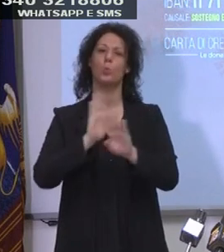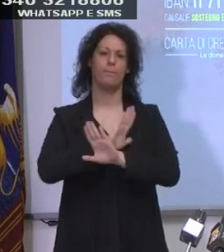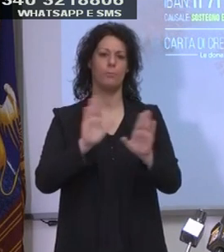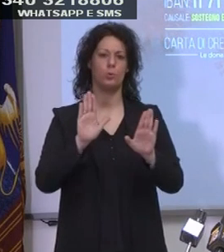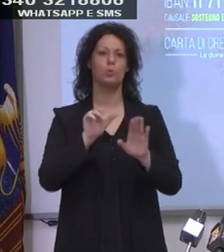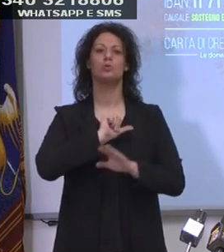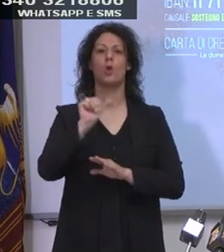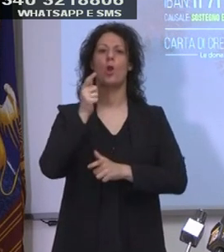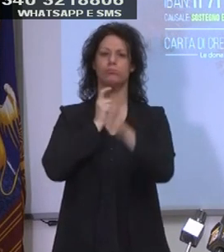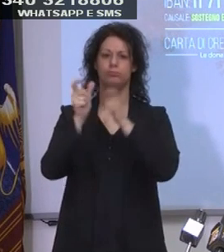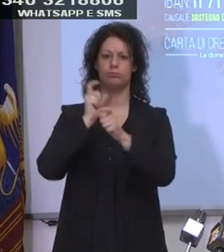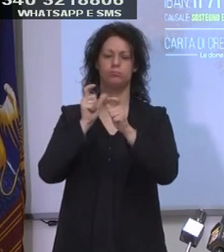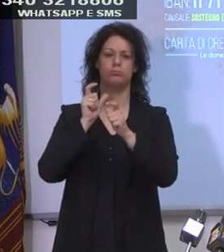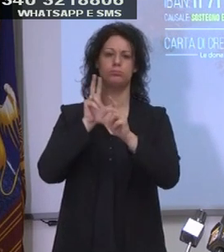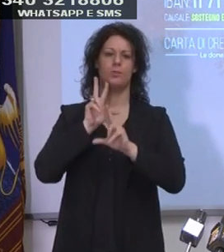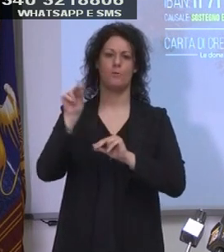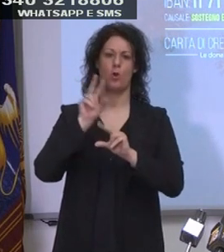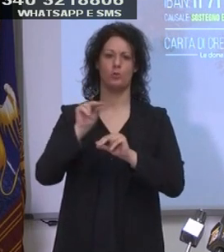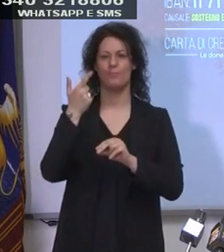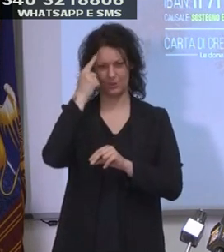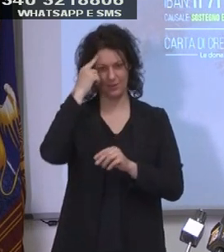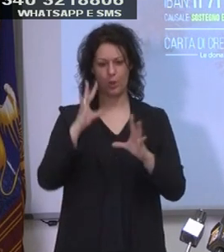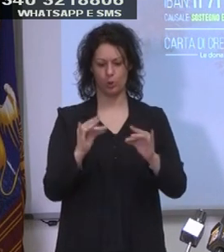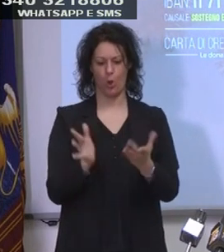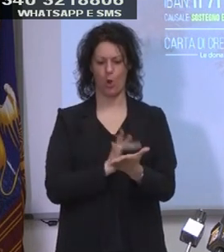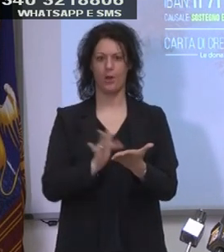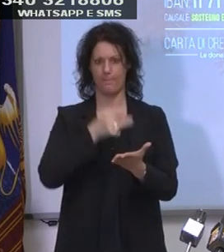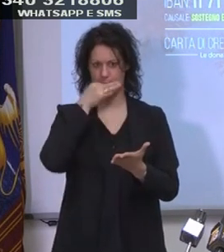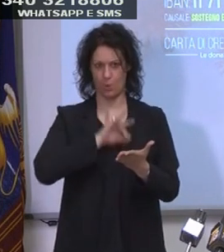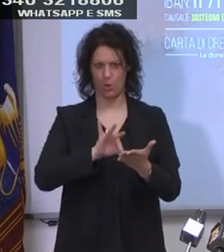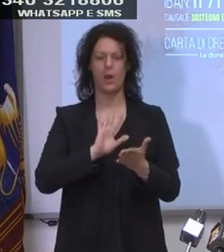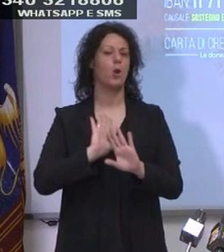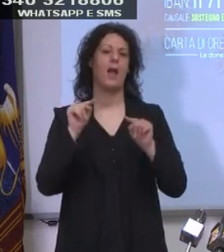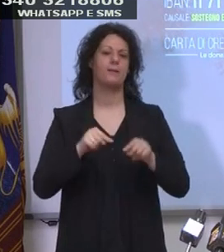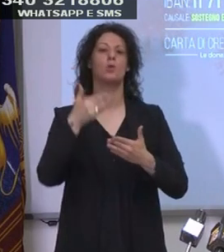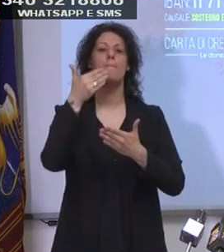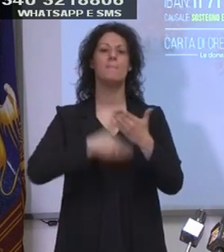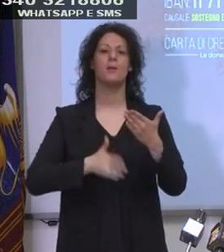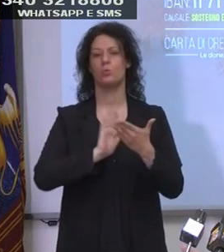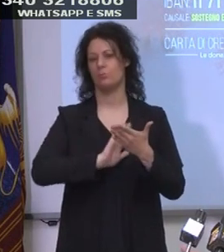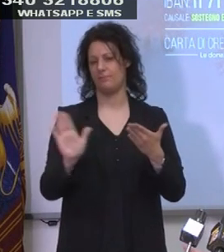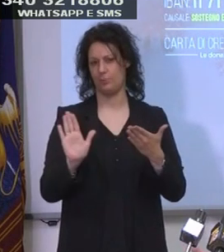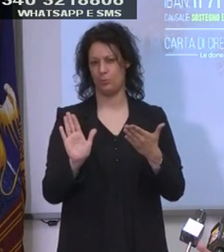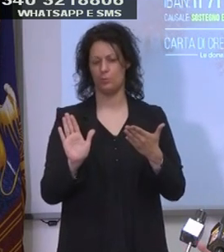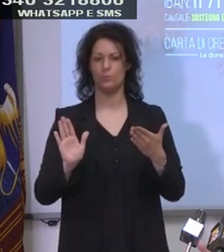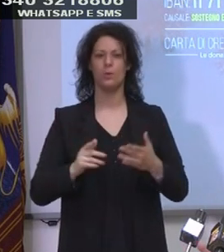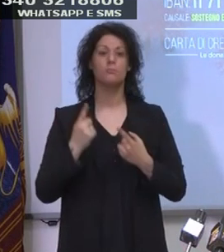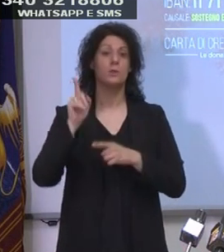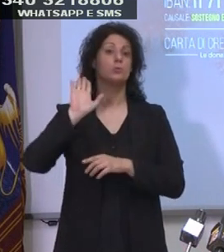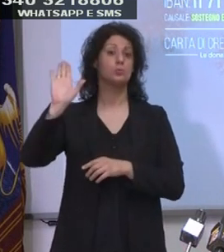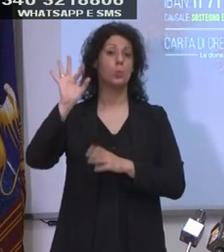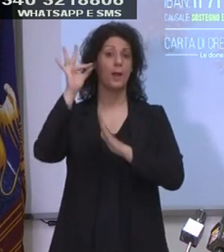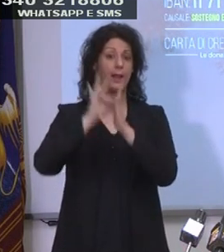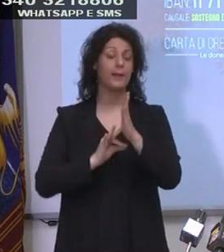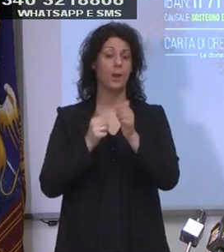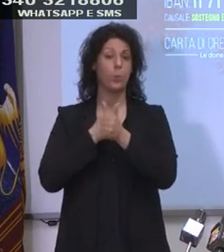perché comunque il contatto con le mani c'è, se tu sfogli il menu magari qualcuno ci mette anche un po' di saliva per vedere le pagine. Vabbè, è così, ma